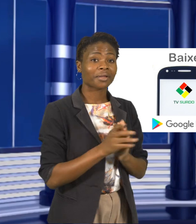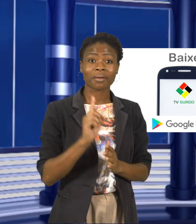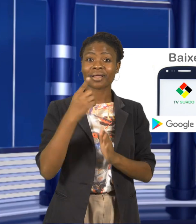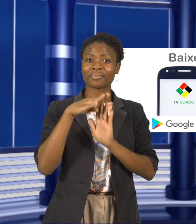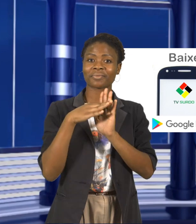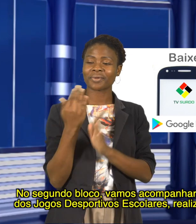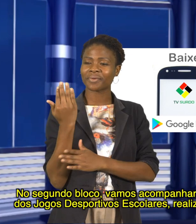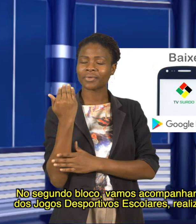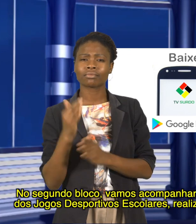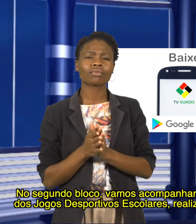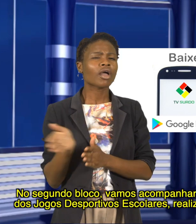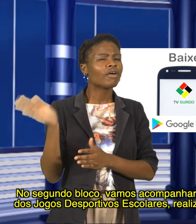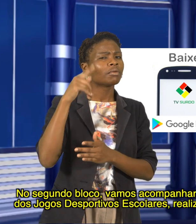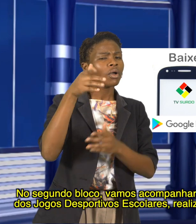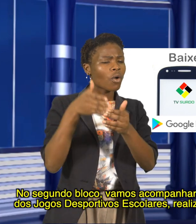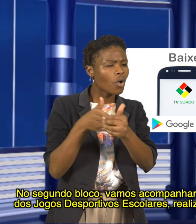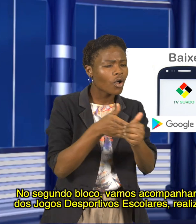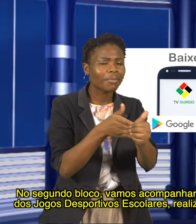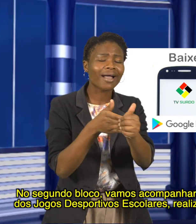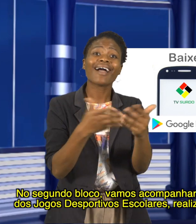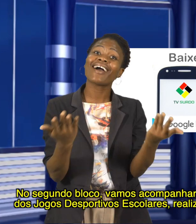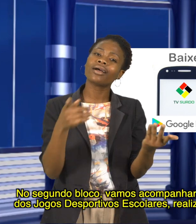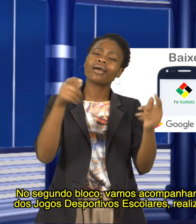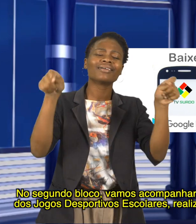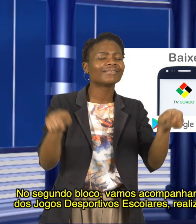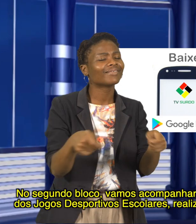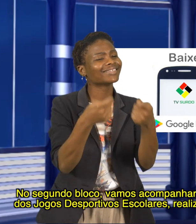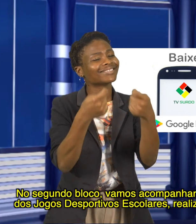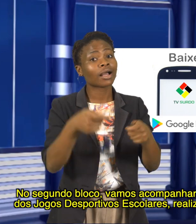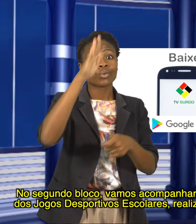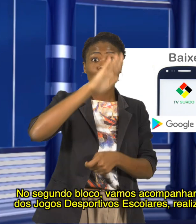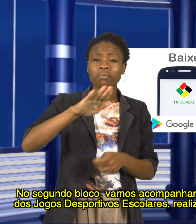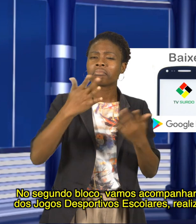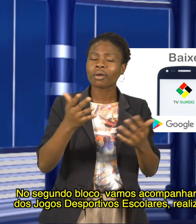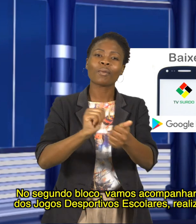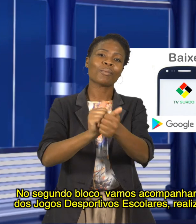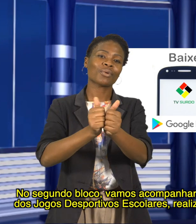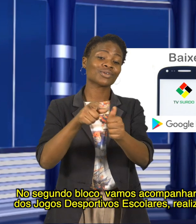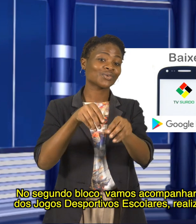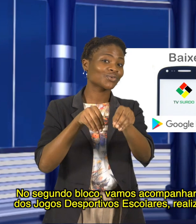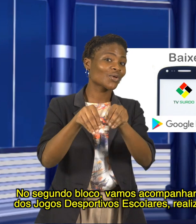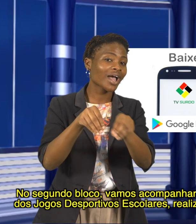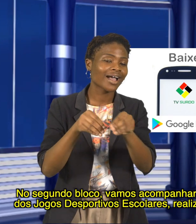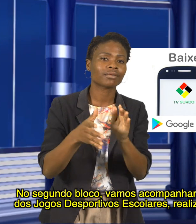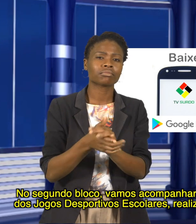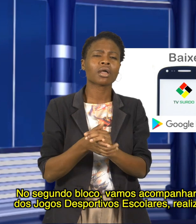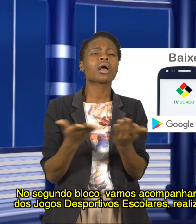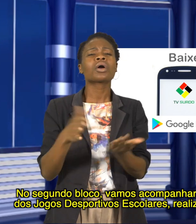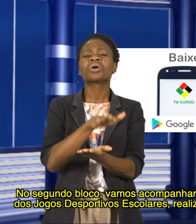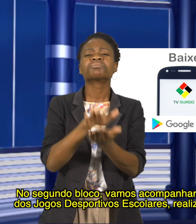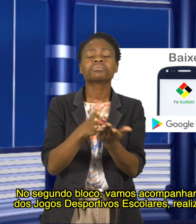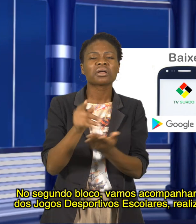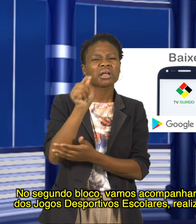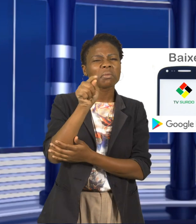No segundo bloco Vamos acompanhar Os ecos do Festival Nacional Dos Jogos Desportivos Escolares Realizados na